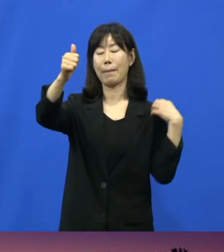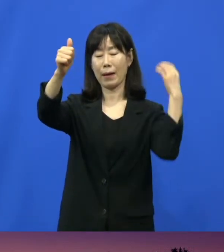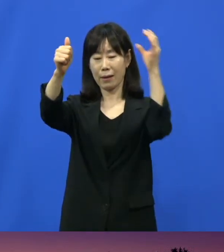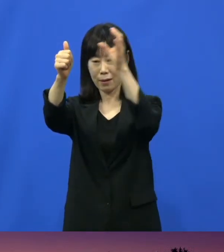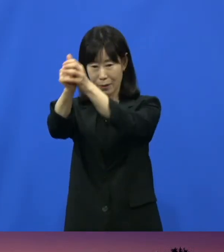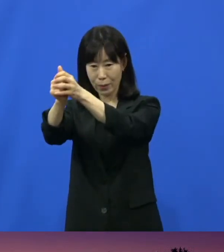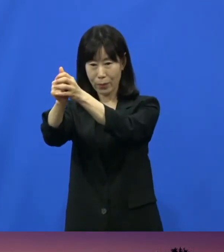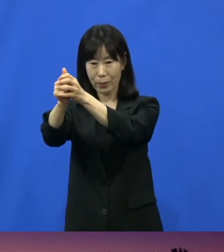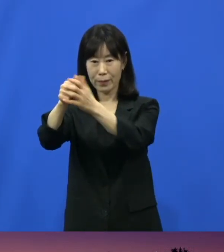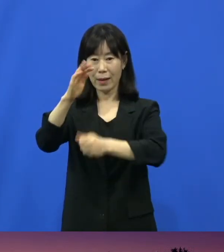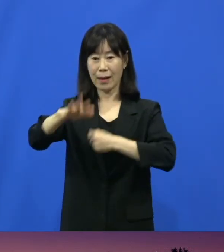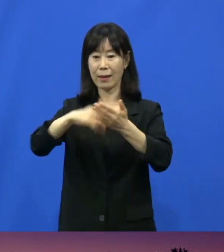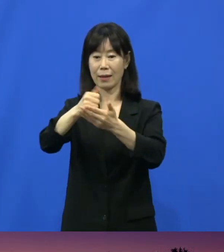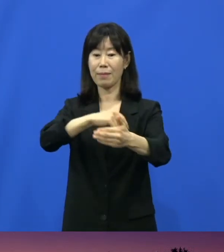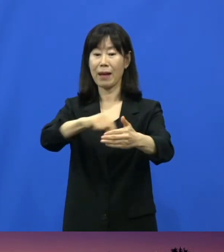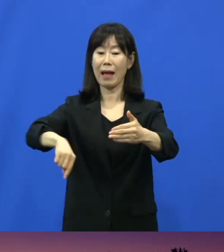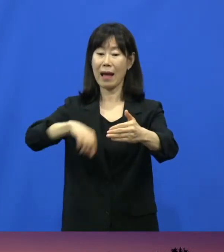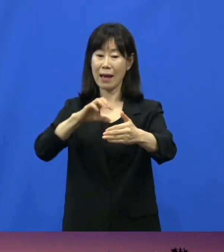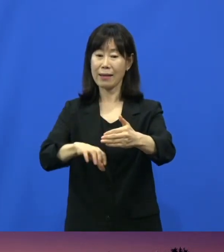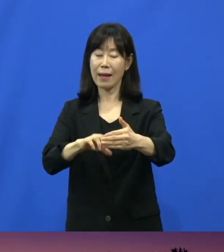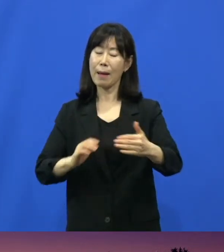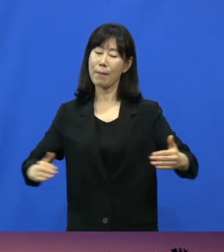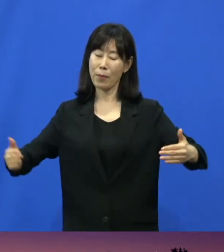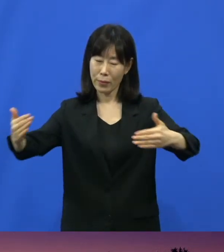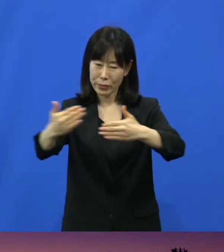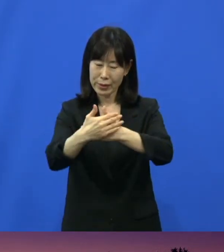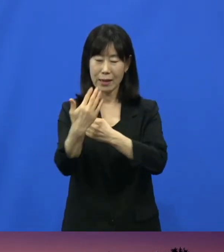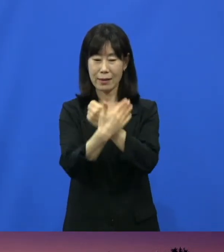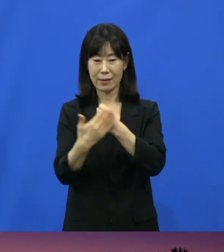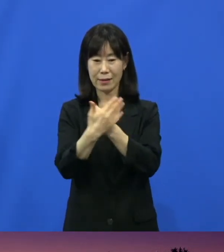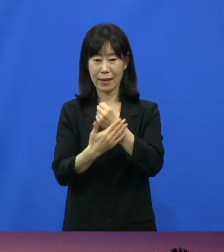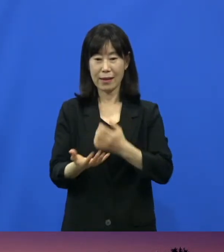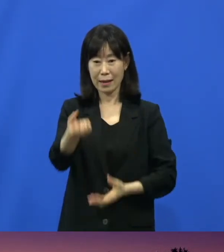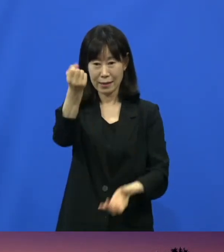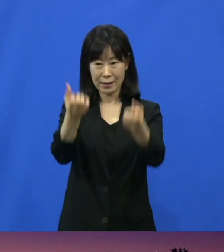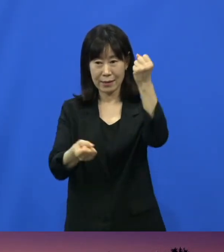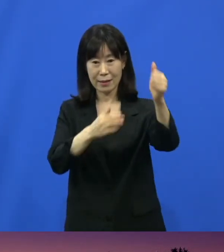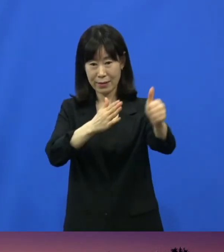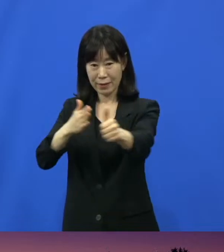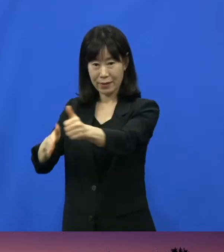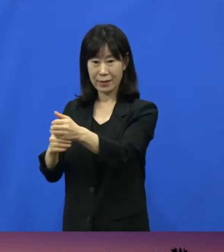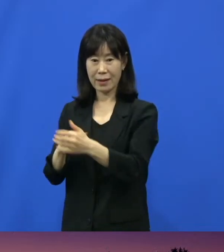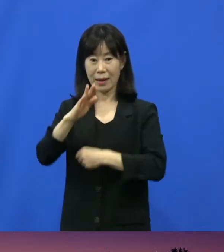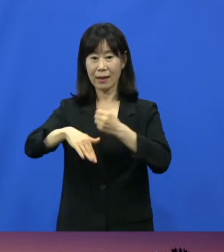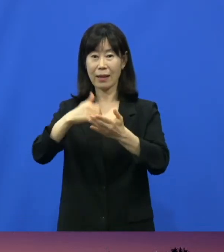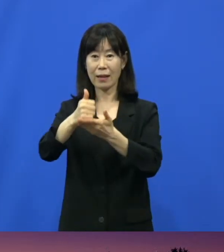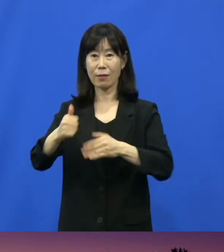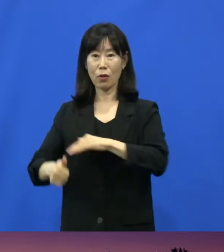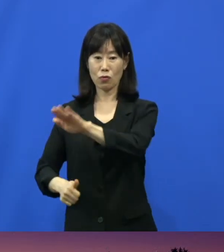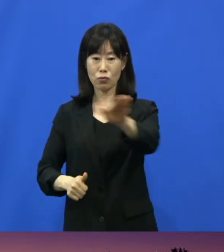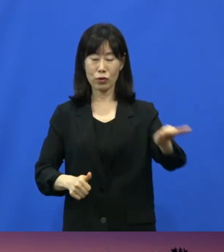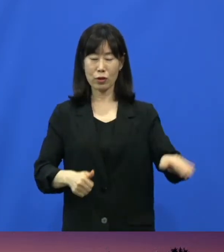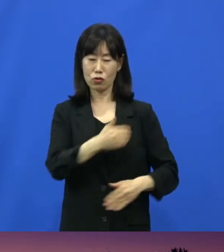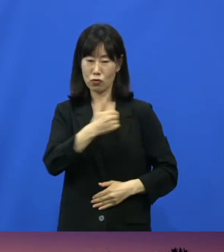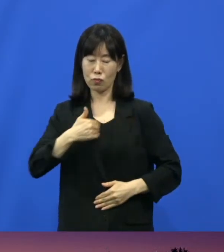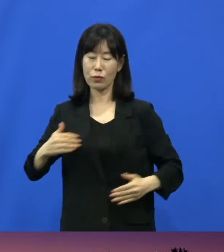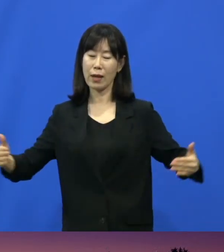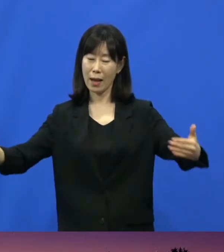맡기시고 그분의 품 안에 안기시는 은혜가 있게 되기를 바랍니다. 하나님 우리를 충분히